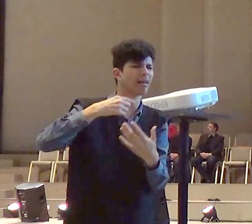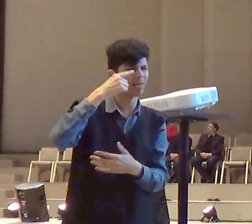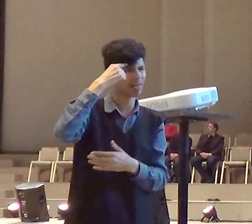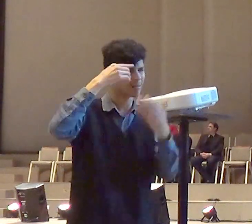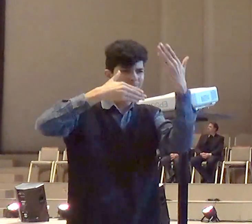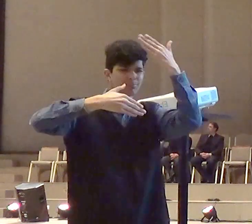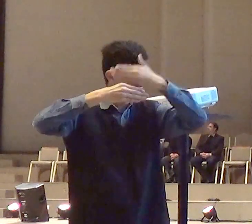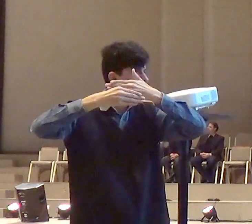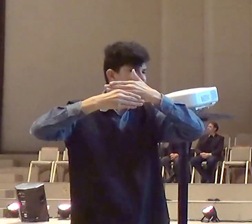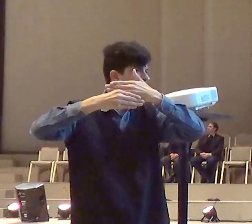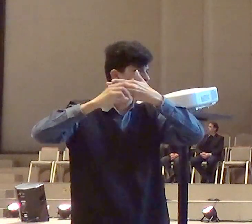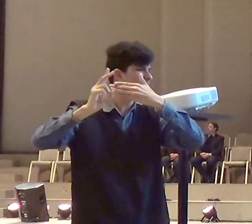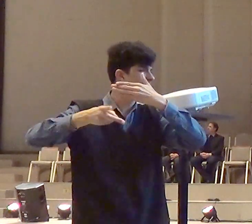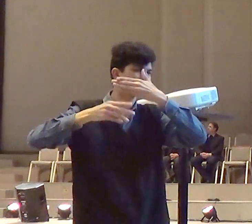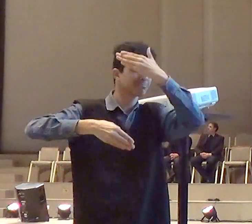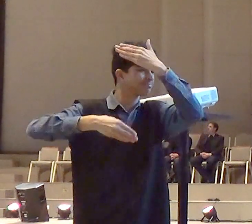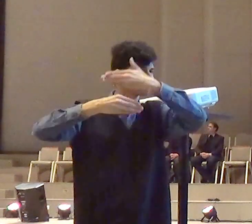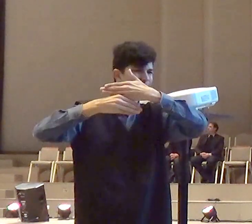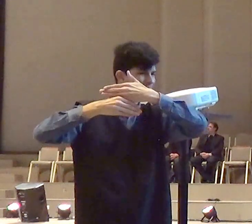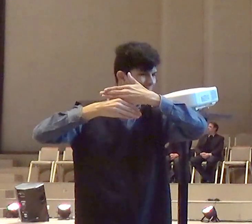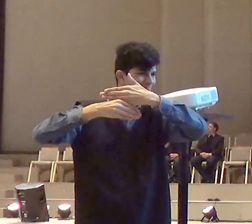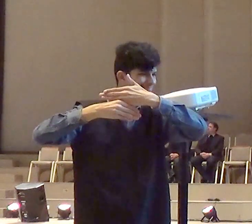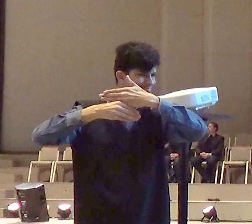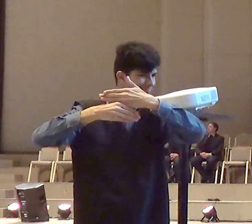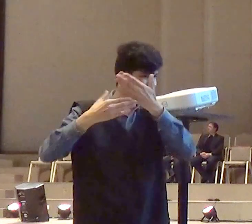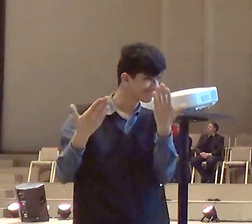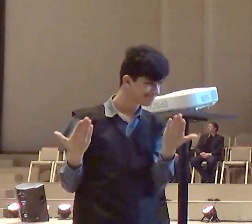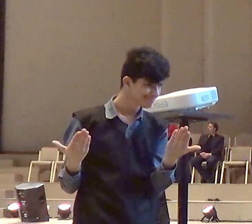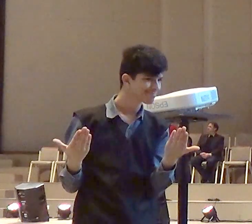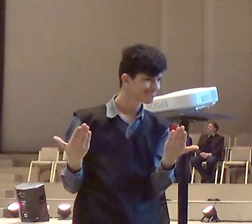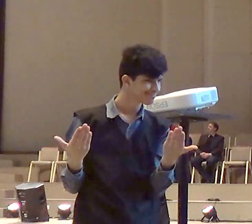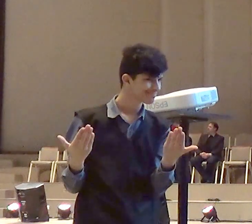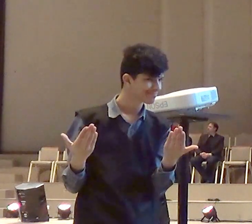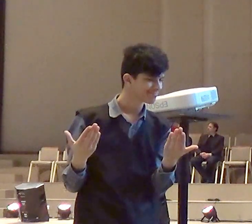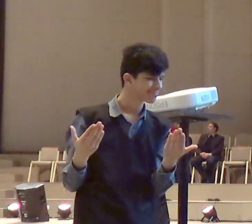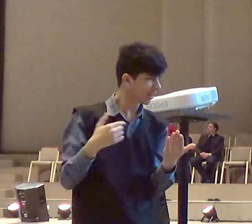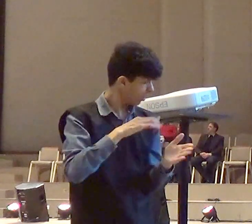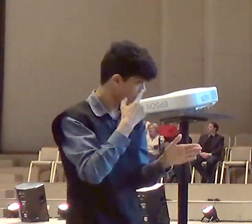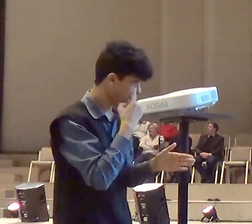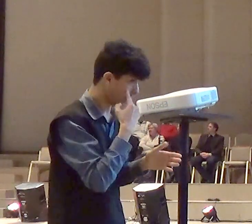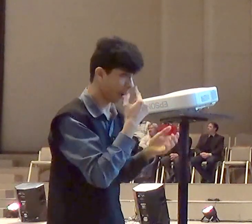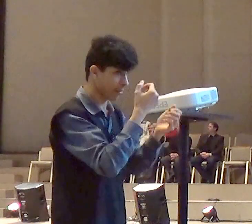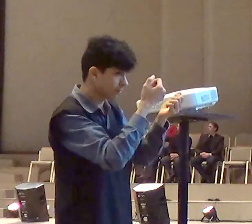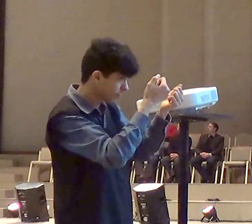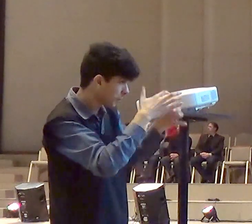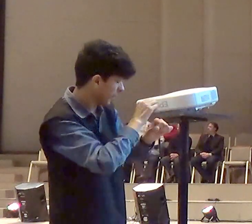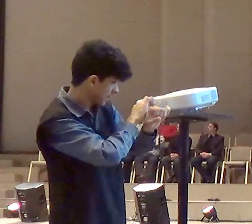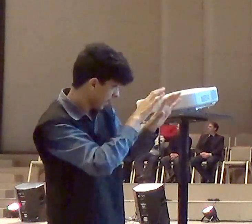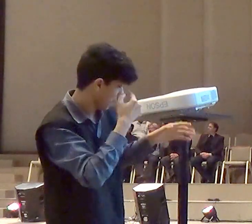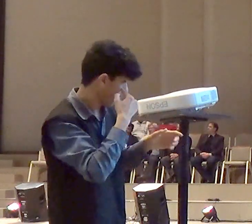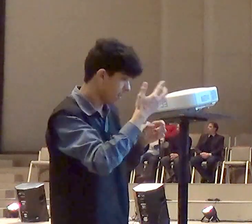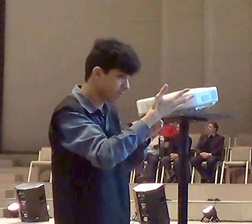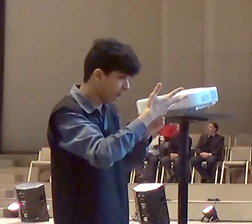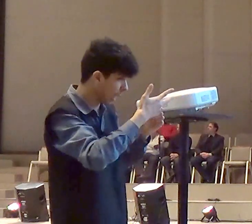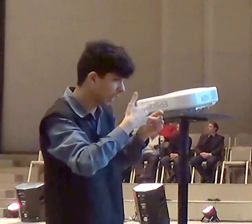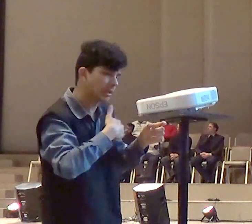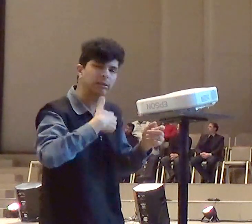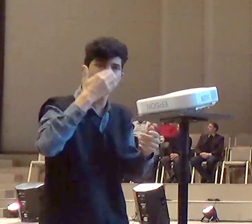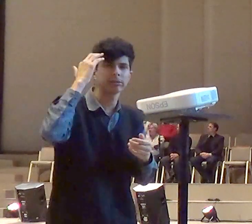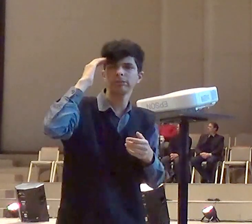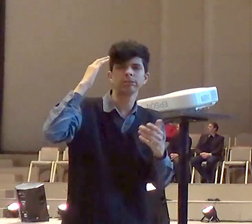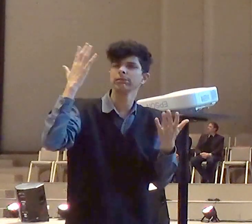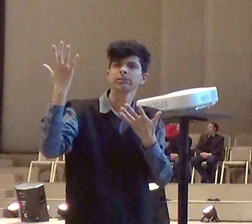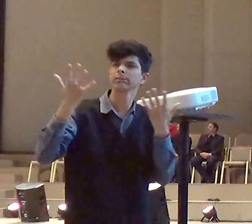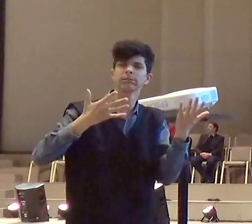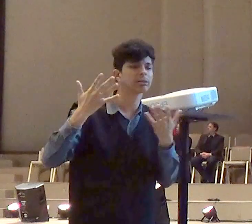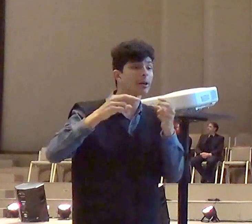perguntar para alguém que não faz parte da Visão espiritual que Deus está dando vai dizer não consigo entender as coisas espirituais